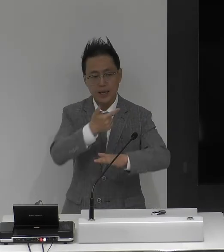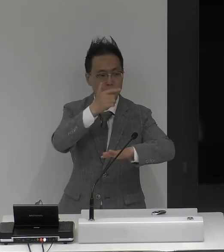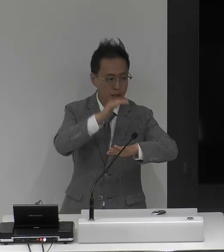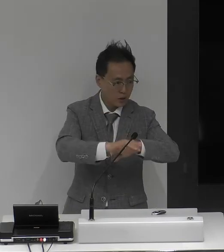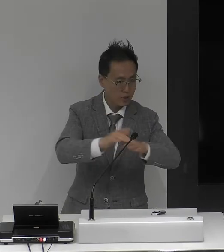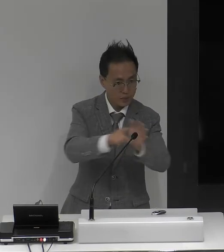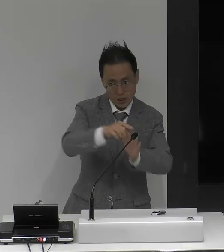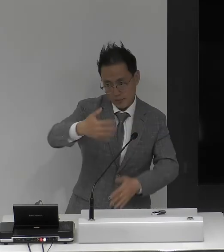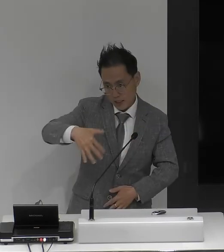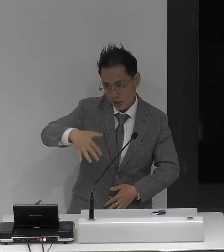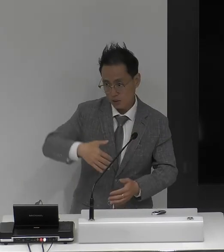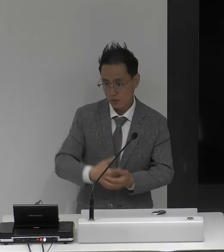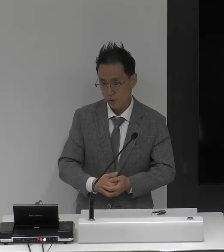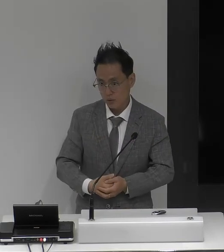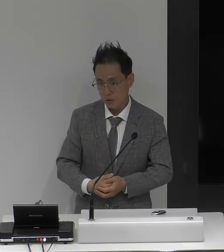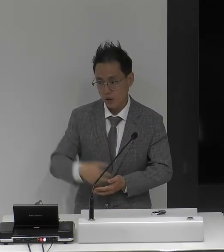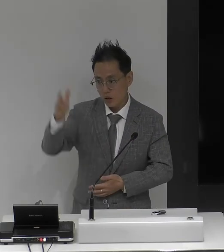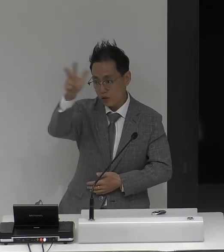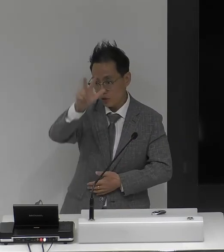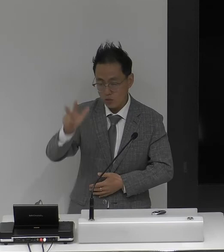대전 믿음 아직 전국에